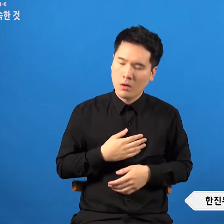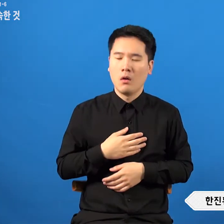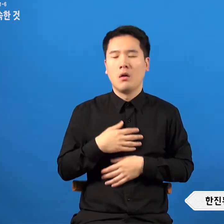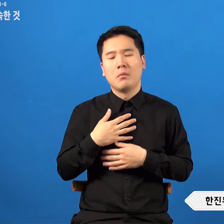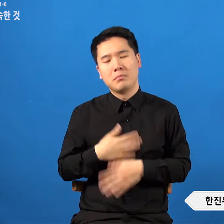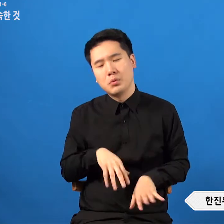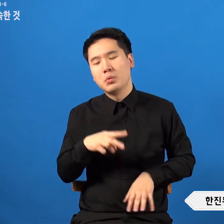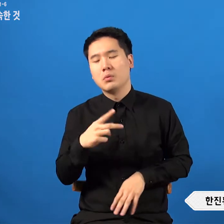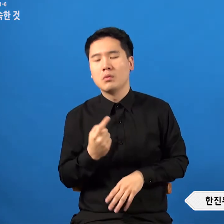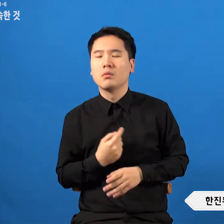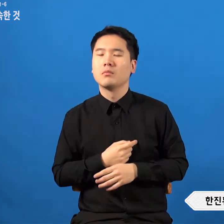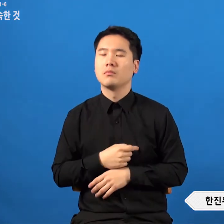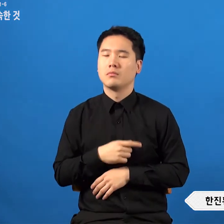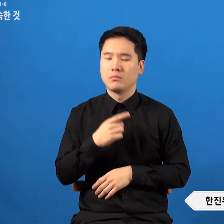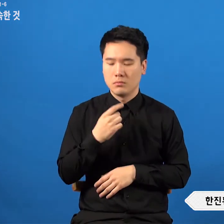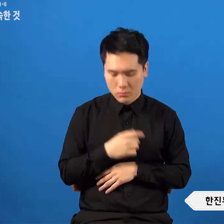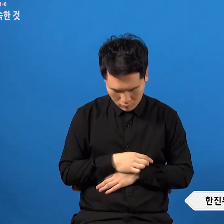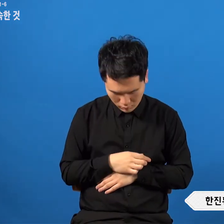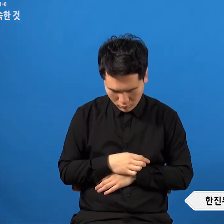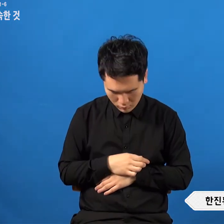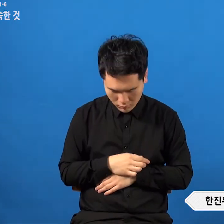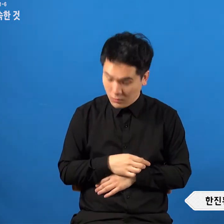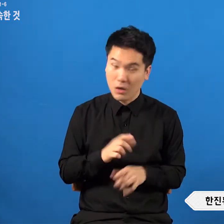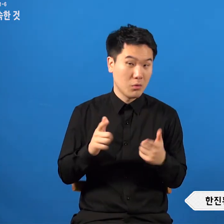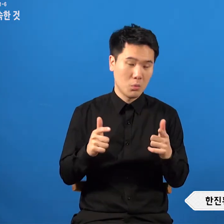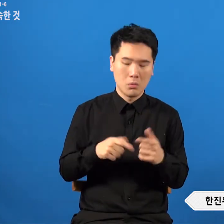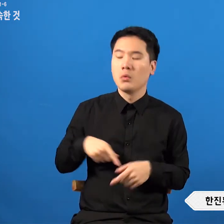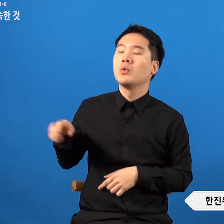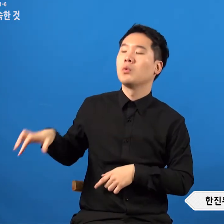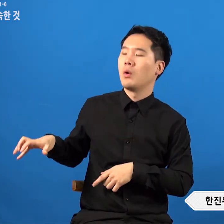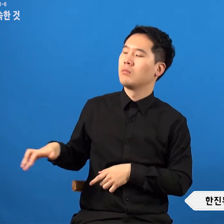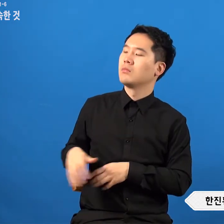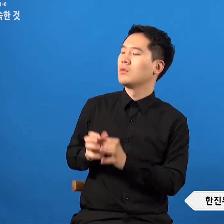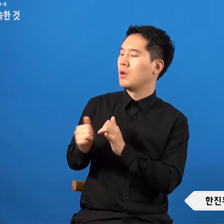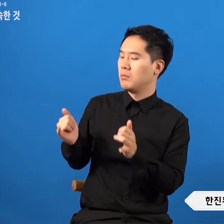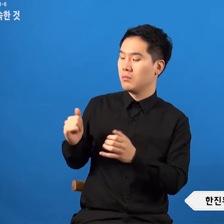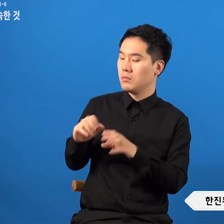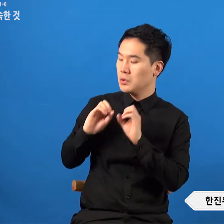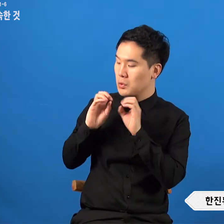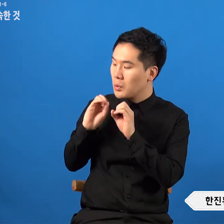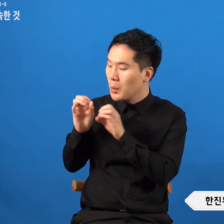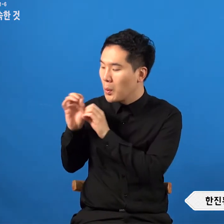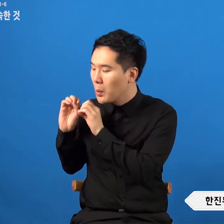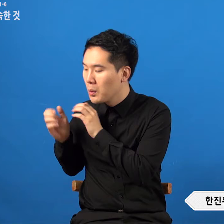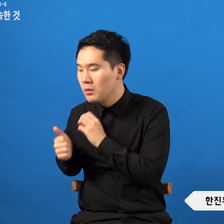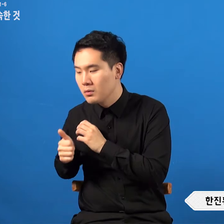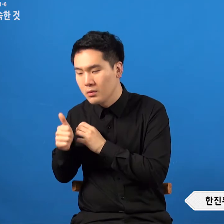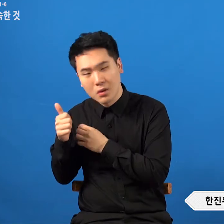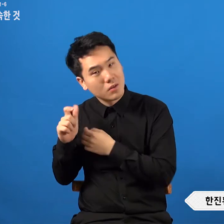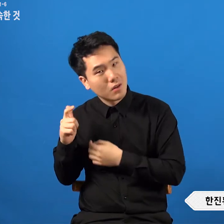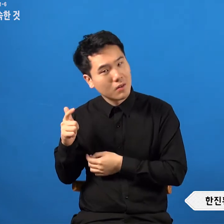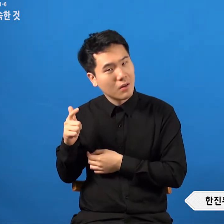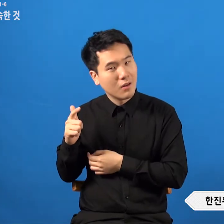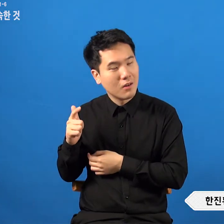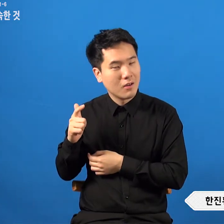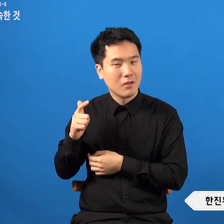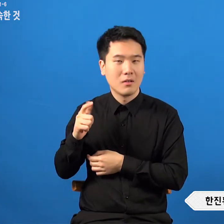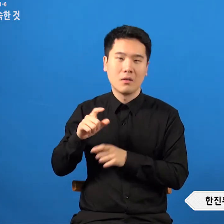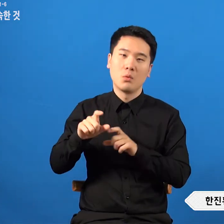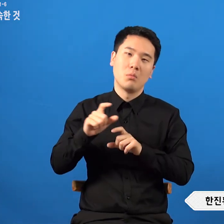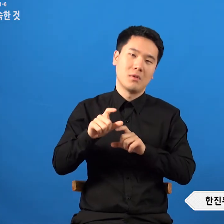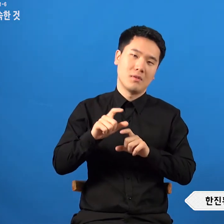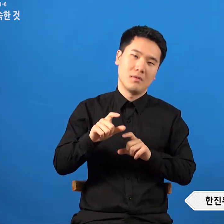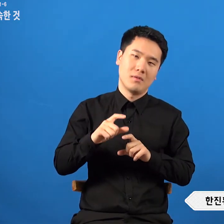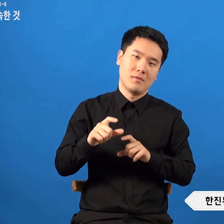이렇게 눈 감고 있지 말고 옆 사람에게 전도지라도 하나 건네줘야 하지 않을까? 그런 고민,